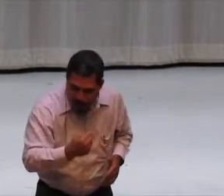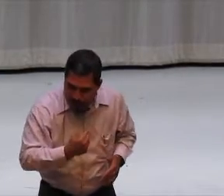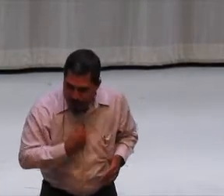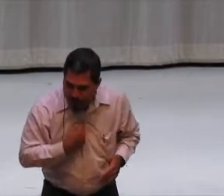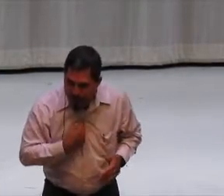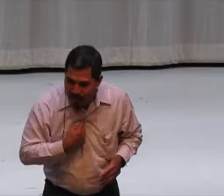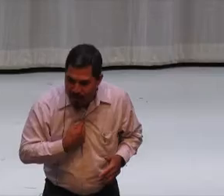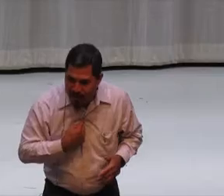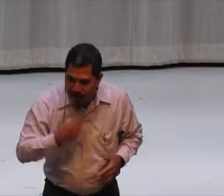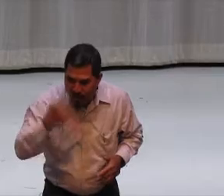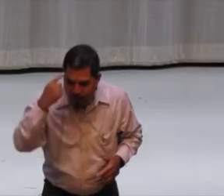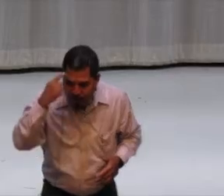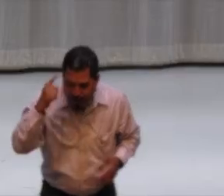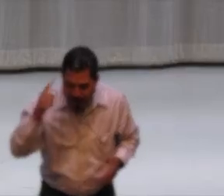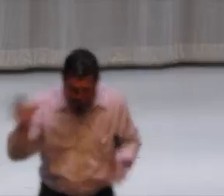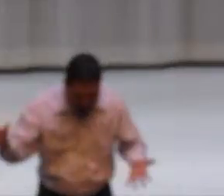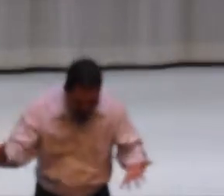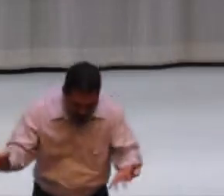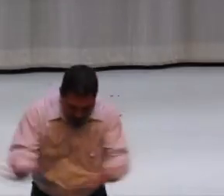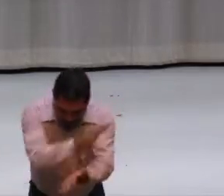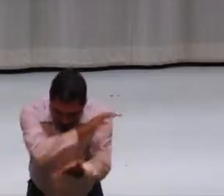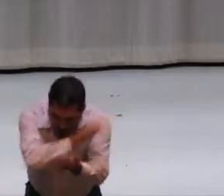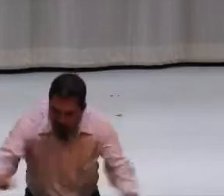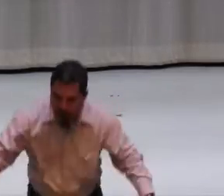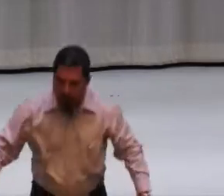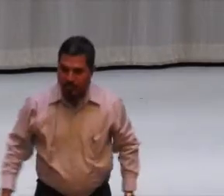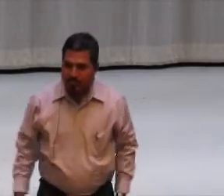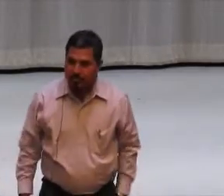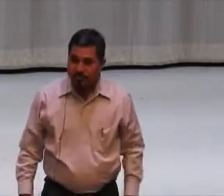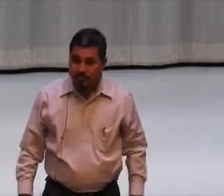mí para destruir.